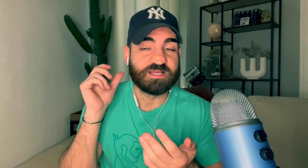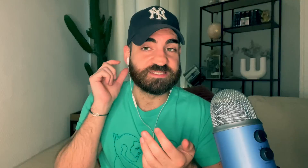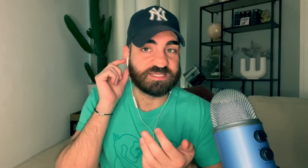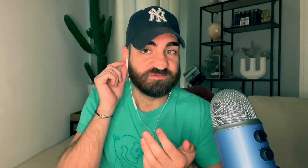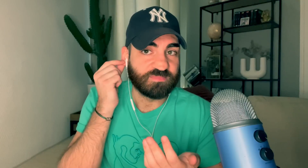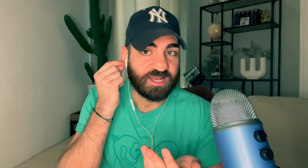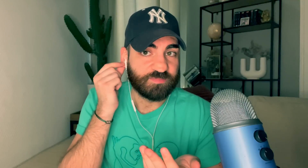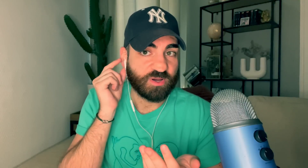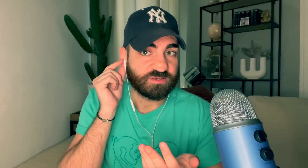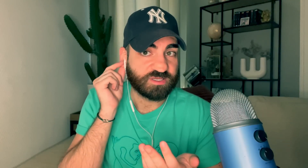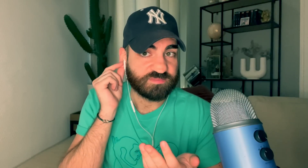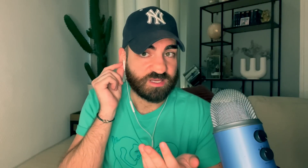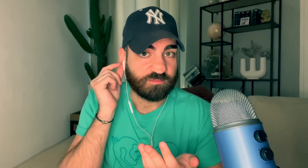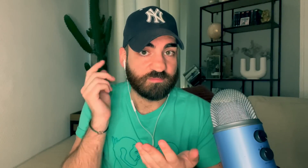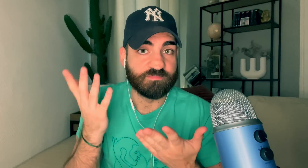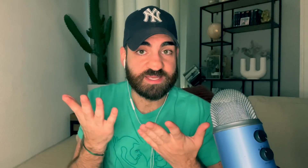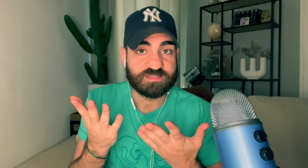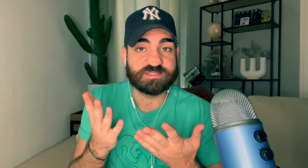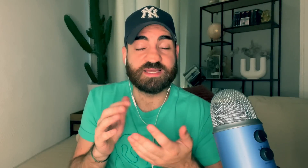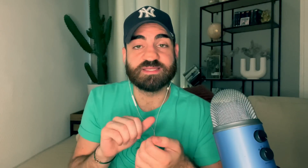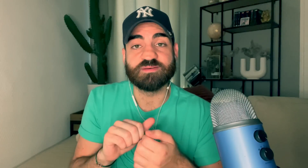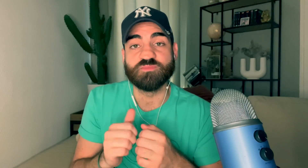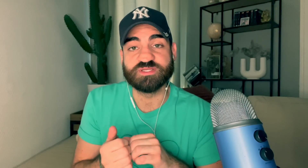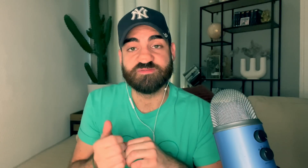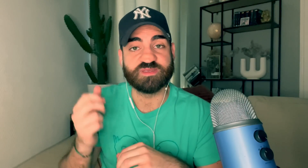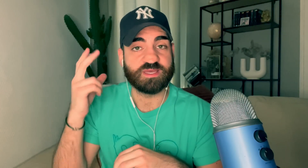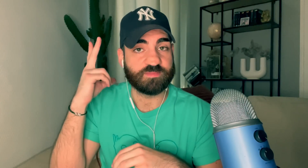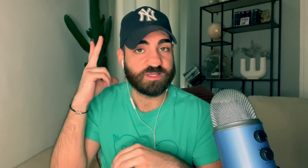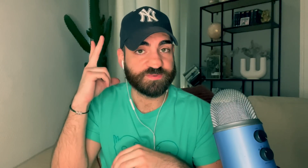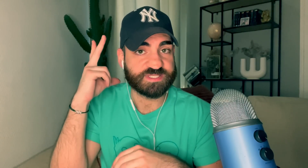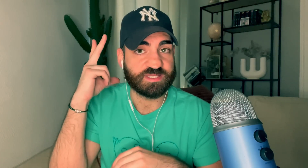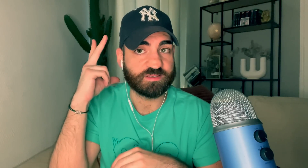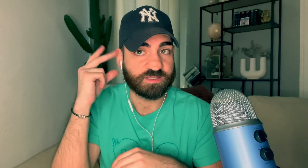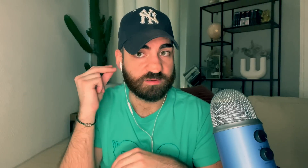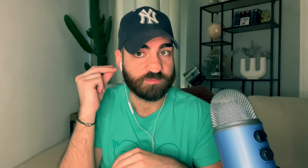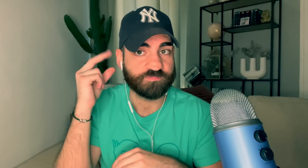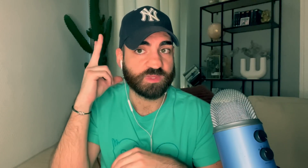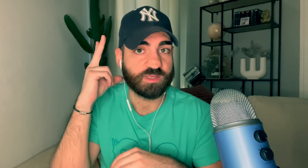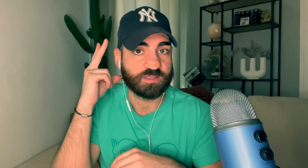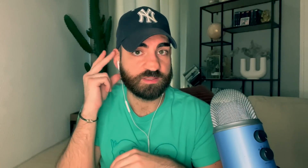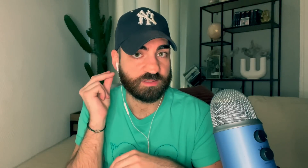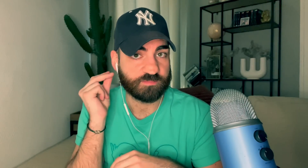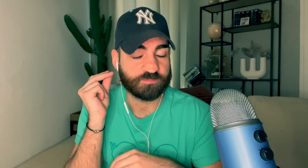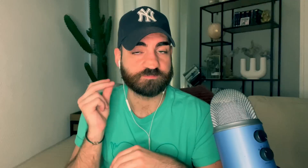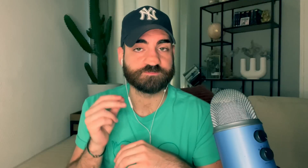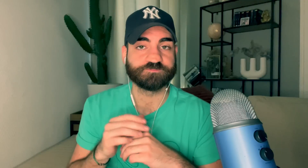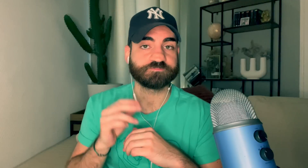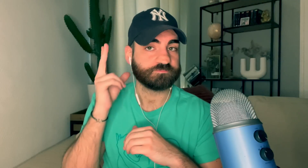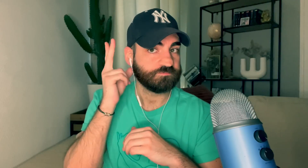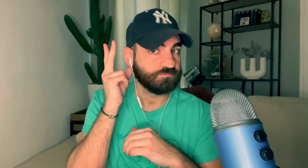c'était à l'époque comme ça. Mais ça a été modifié et maintenant c'est gay. Gay.